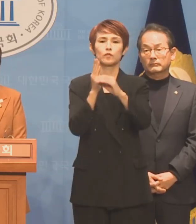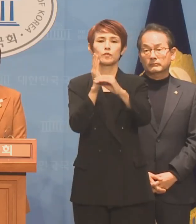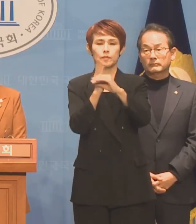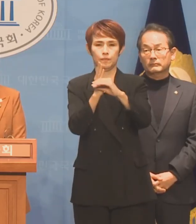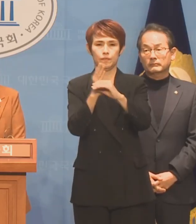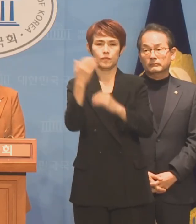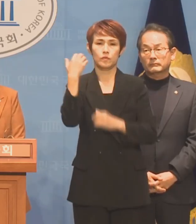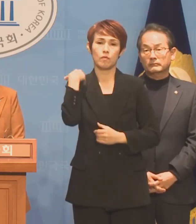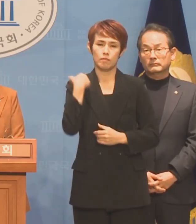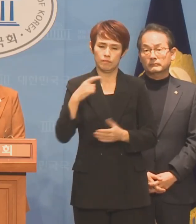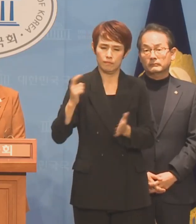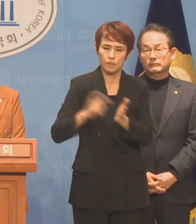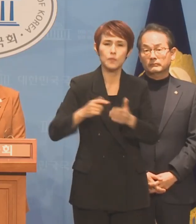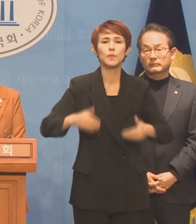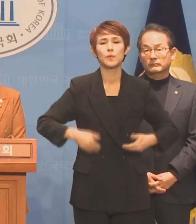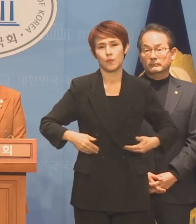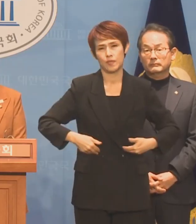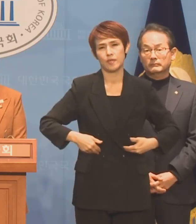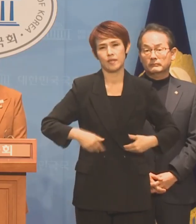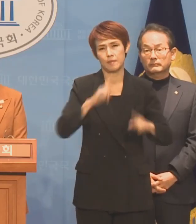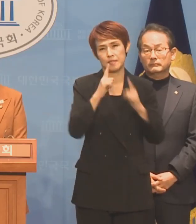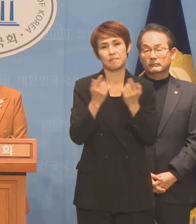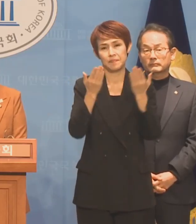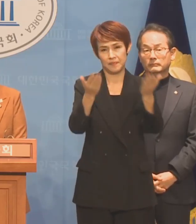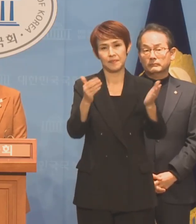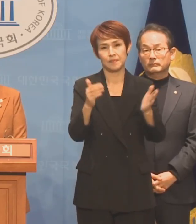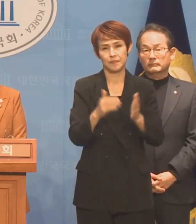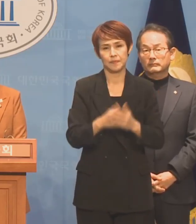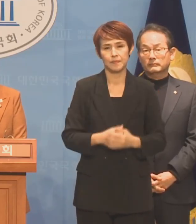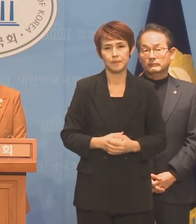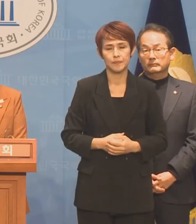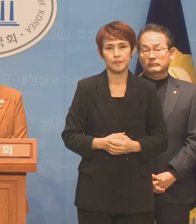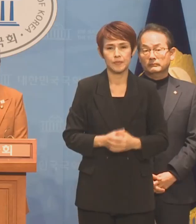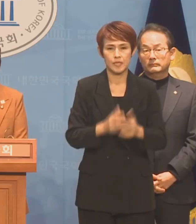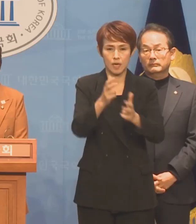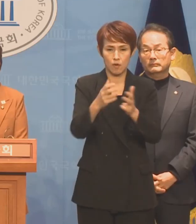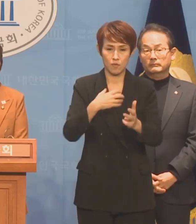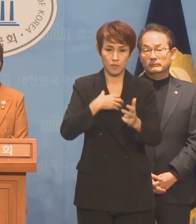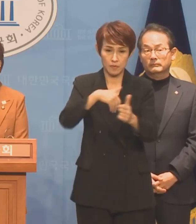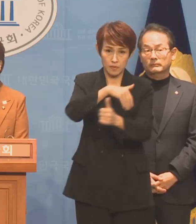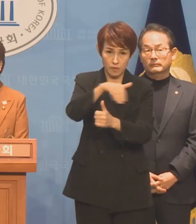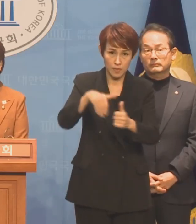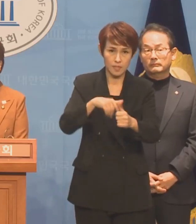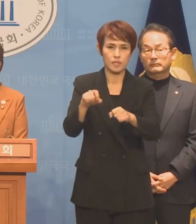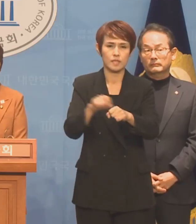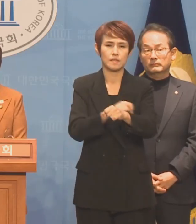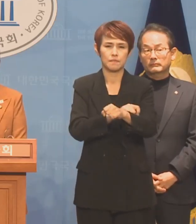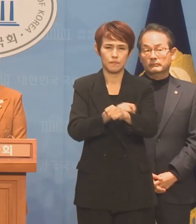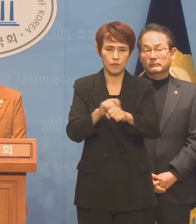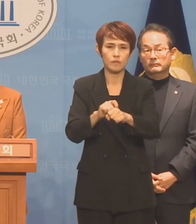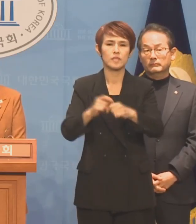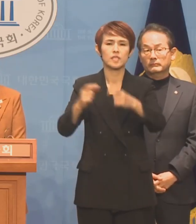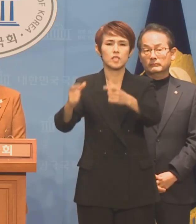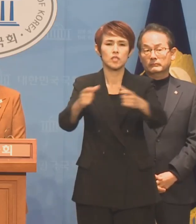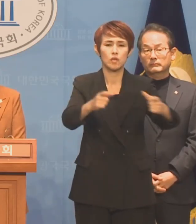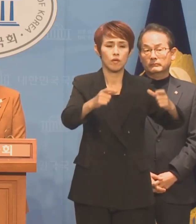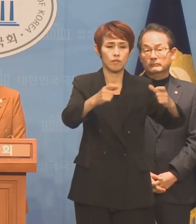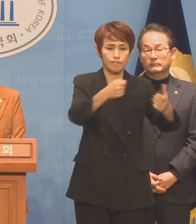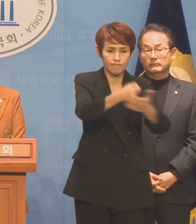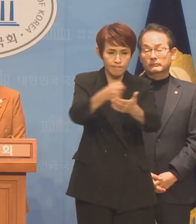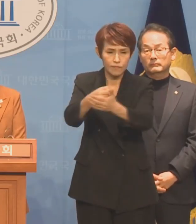굉장히 긴급하다. 이렇게 다시 한번 말씀드리고 산업위기 대응 특별지역 선포 정말로